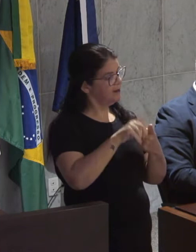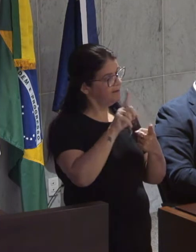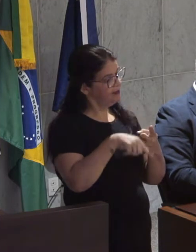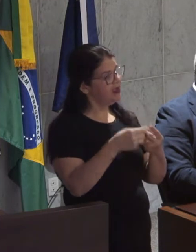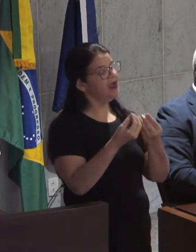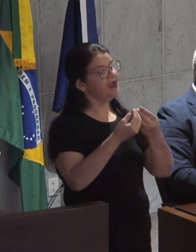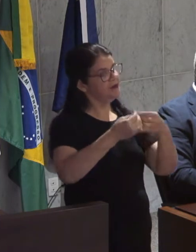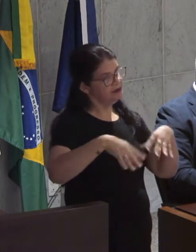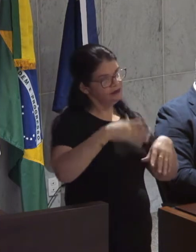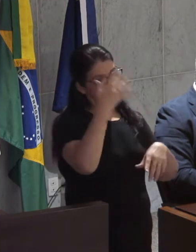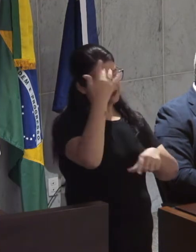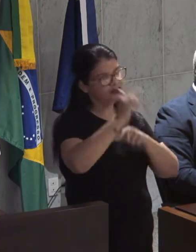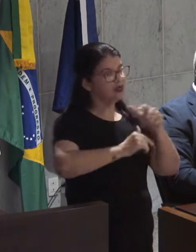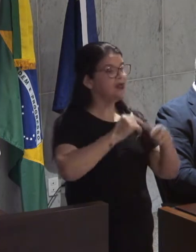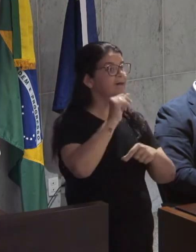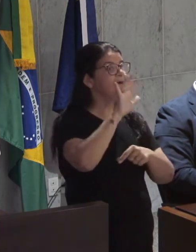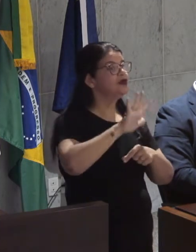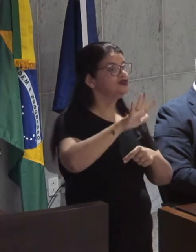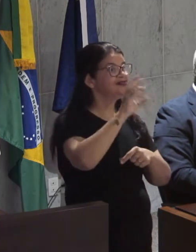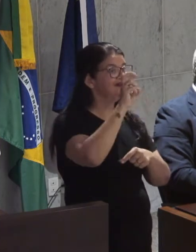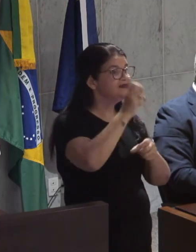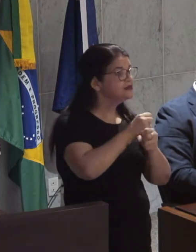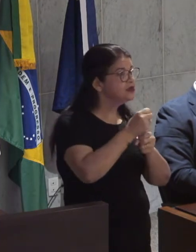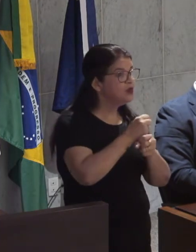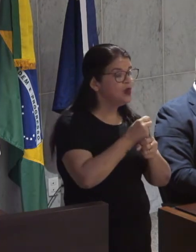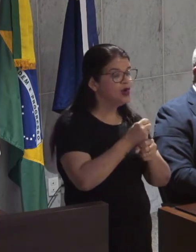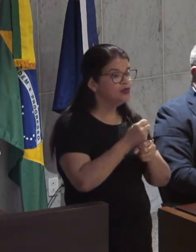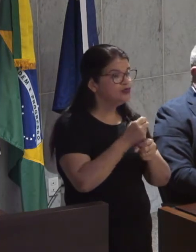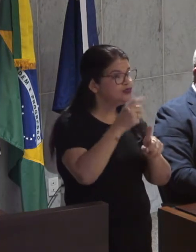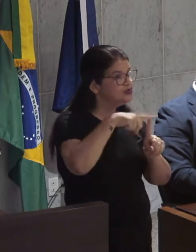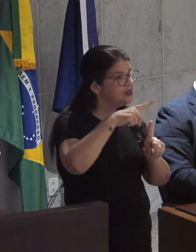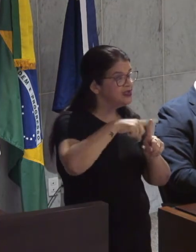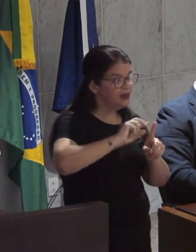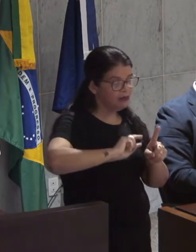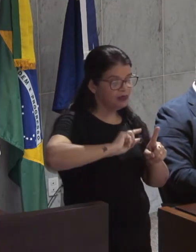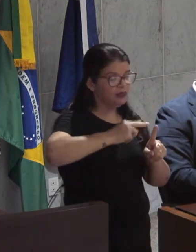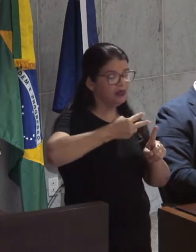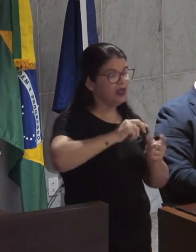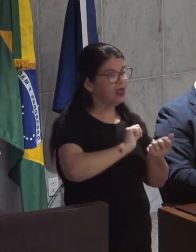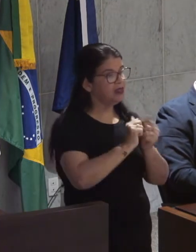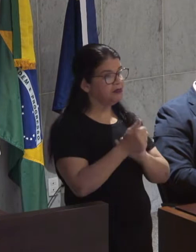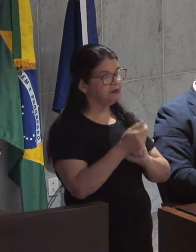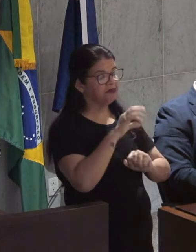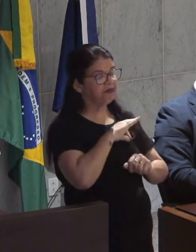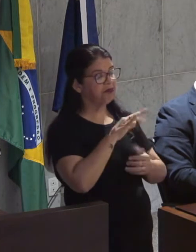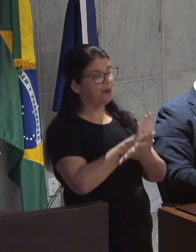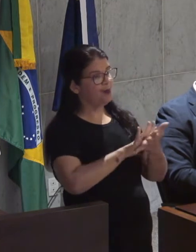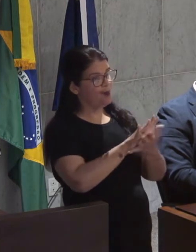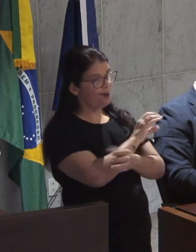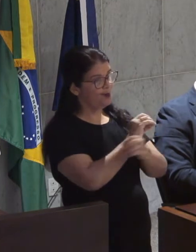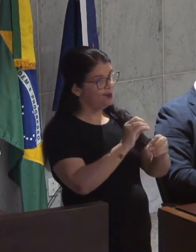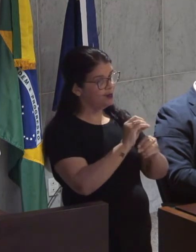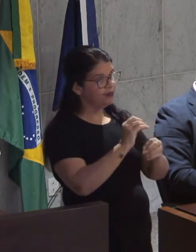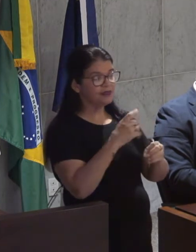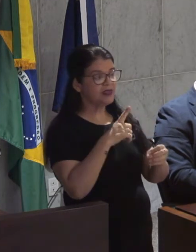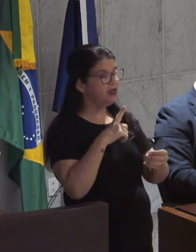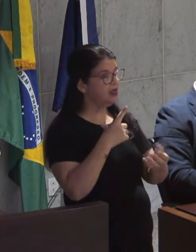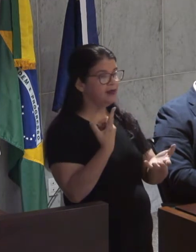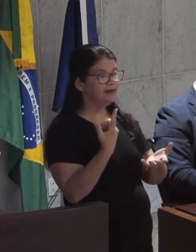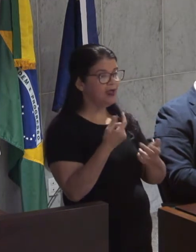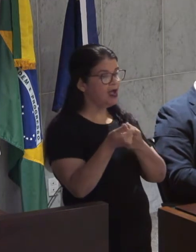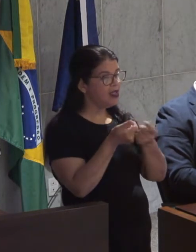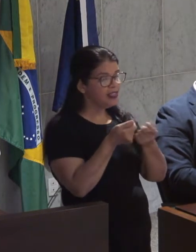afeta os trabalhadores. Imagine você 5 anos sem receber nenhum tipo de reajuste salarial, né? E não tem negociação. Ou